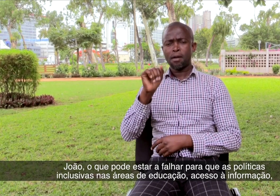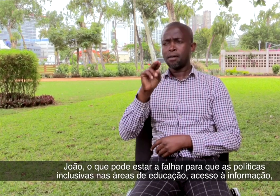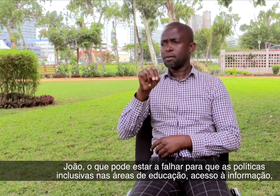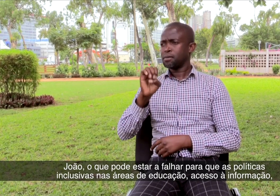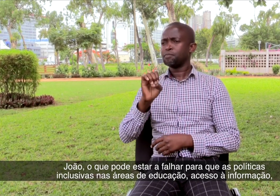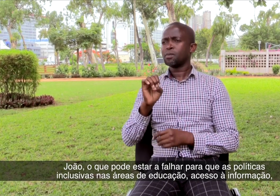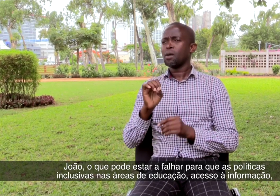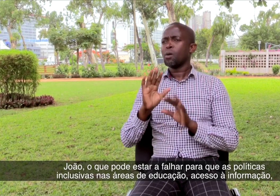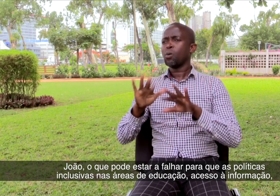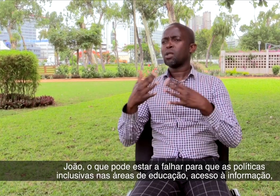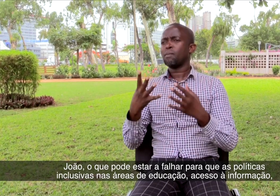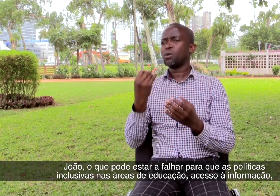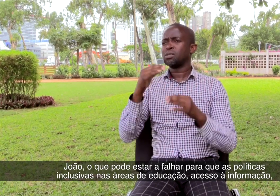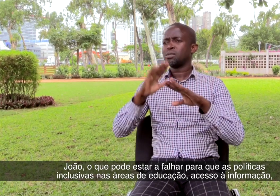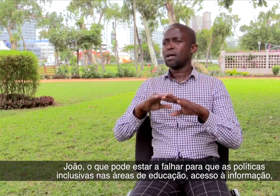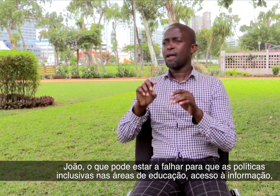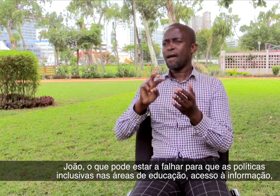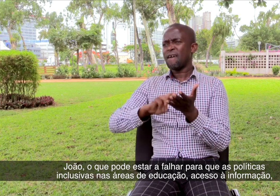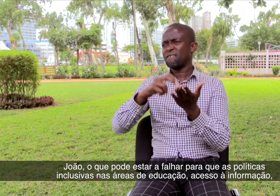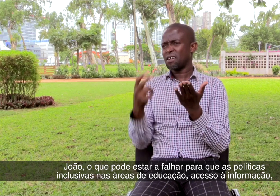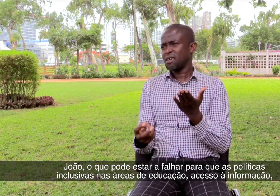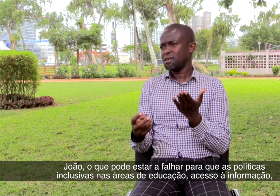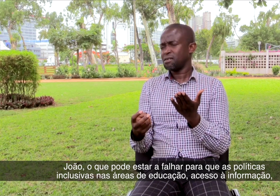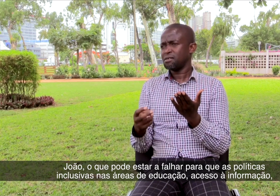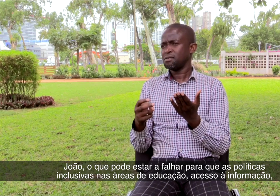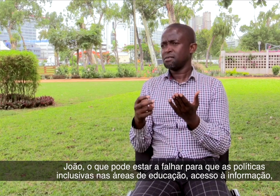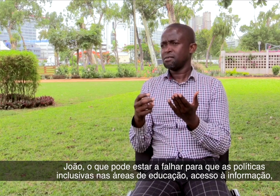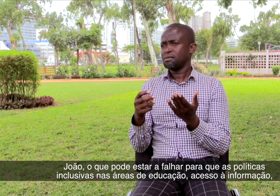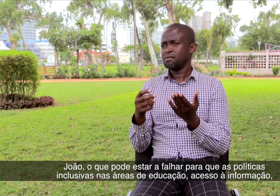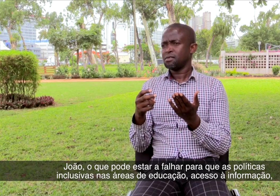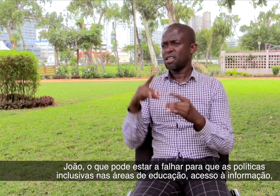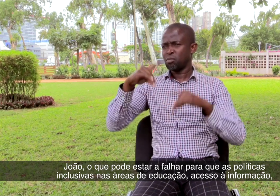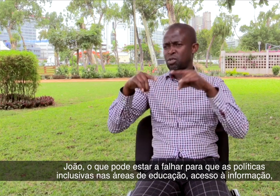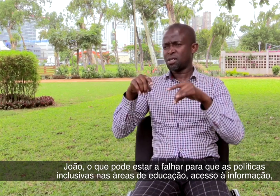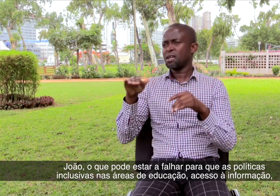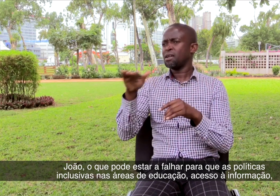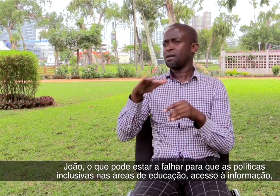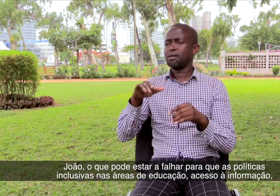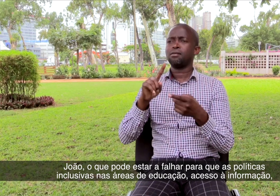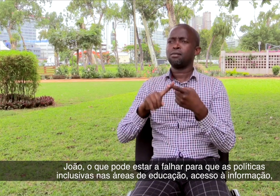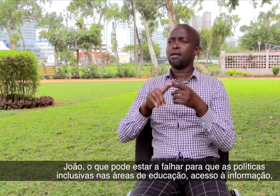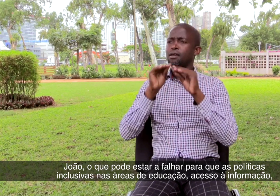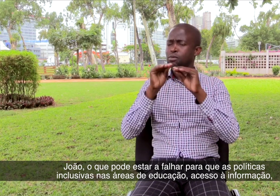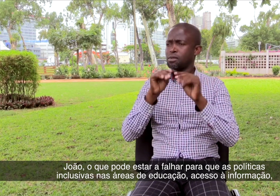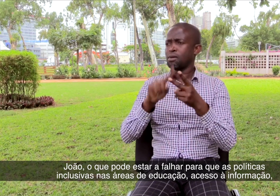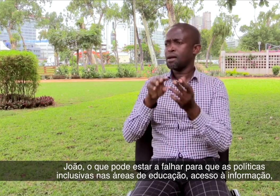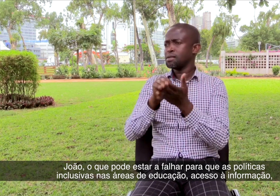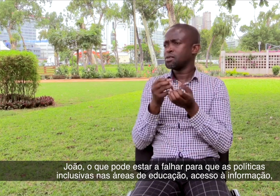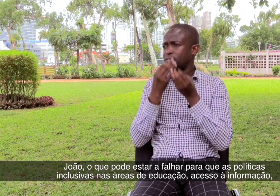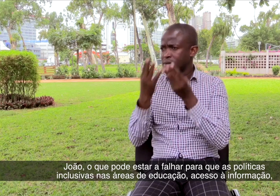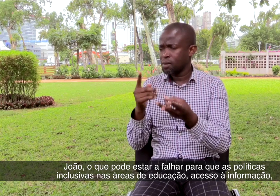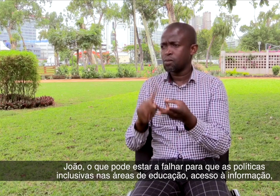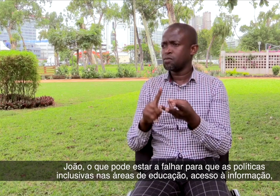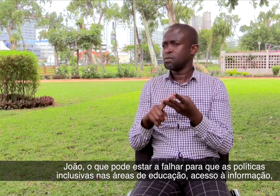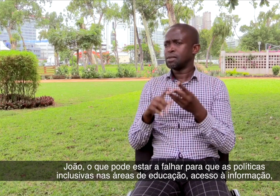E para o senhor João Vimbani, o que pode estar a falhar na política que está